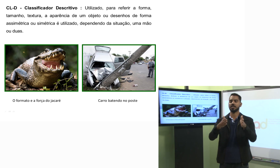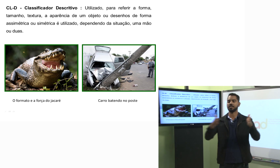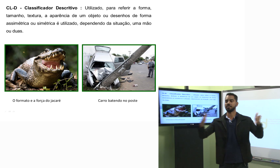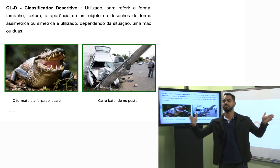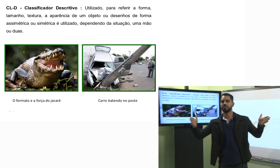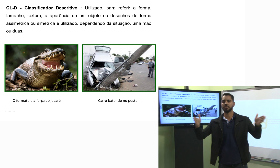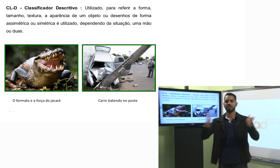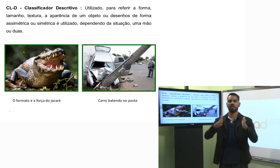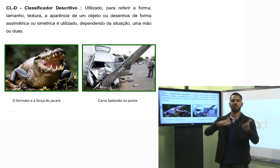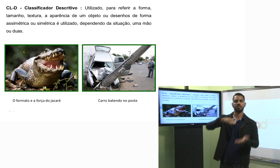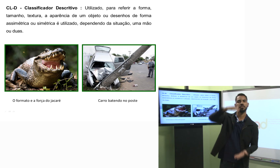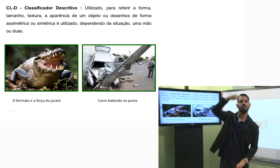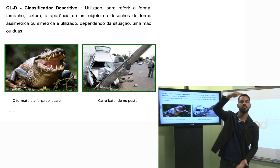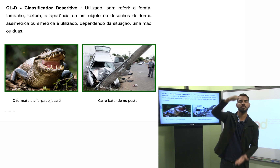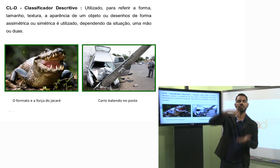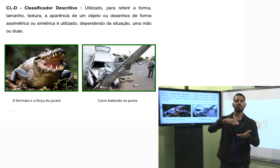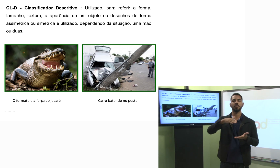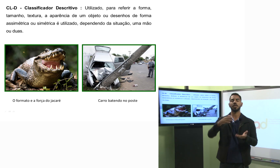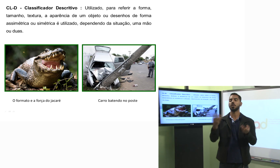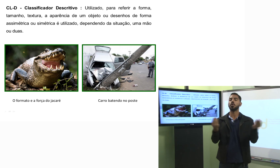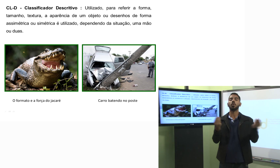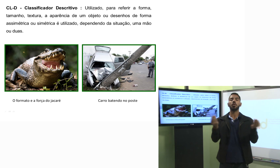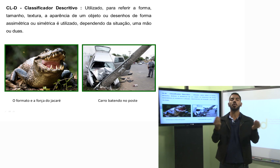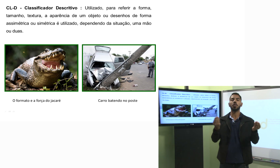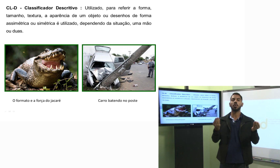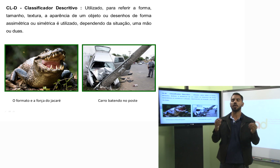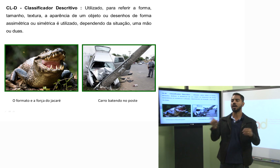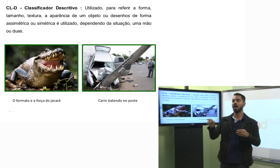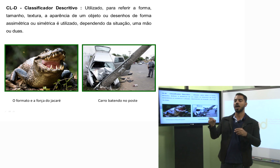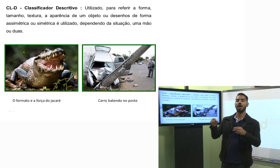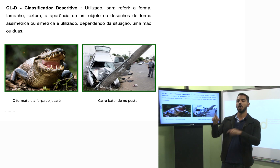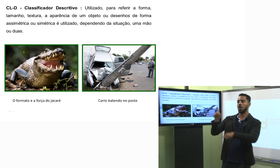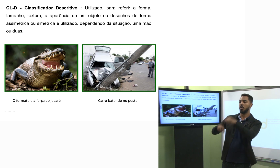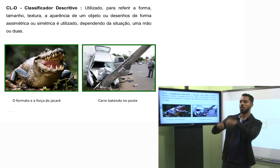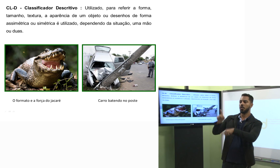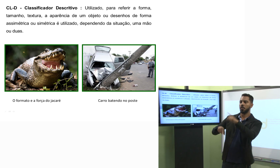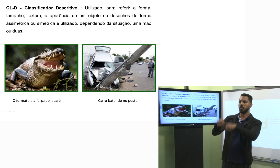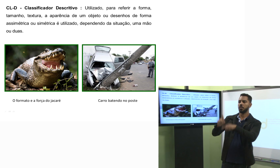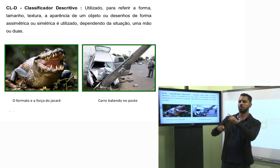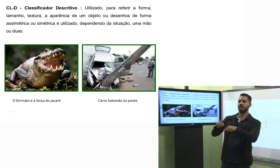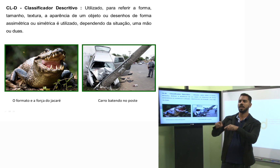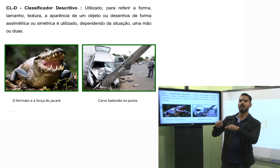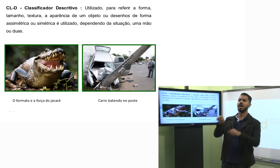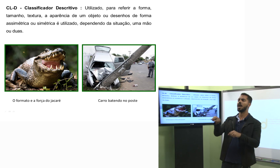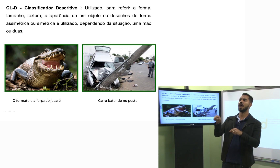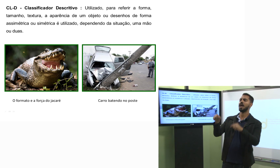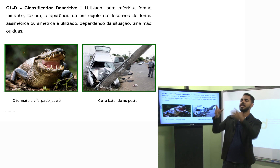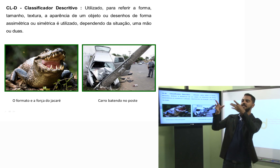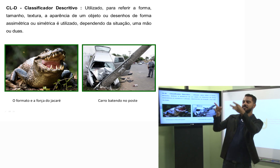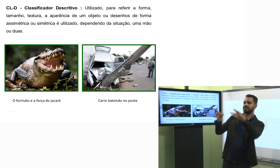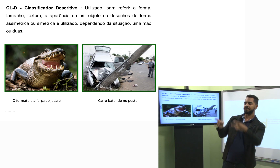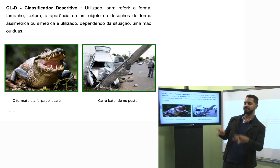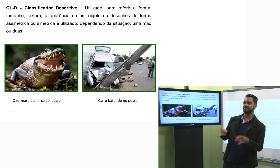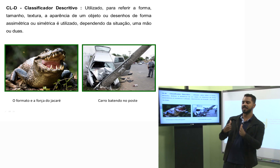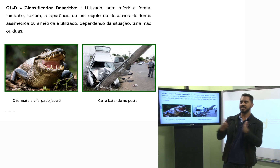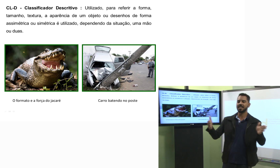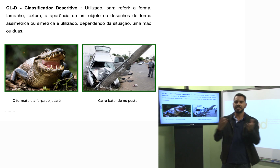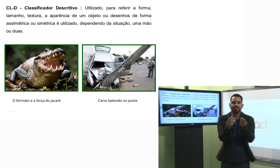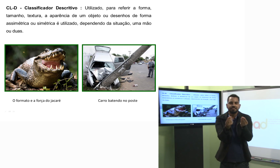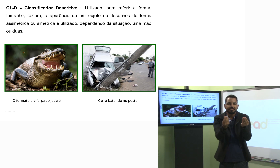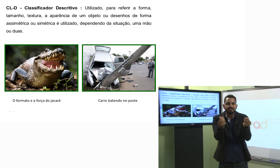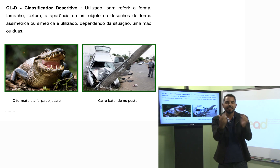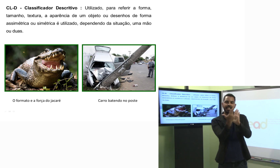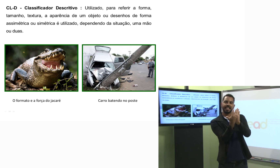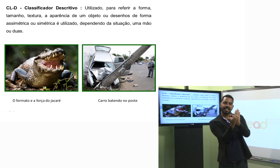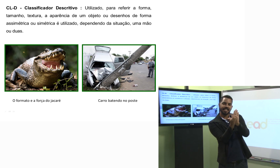forma. Ele utiliza para descrever a aparência de um objeto. Isto é, a forma, o tamanho, a textura, o desenho